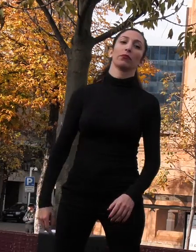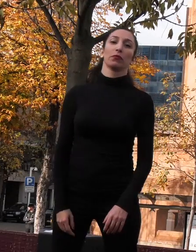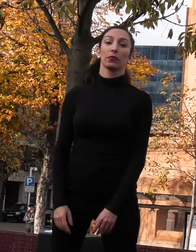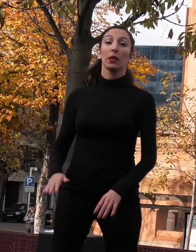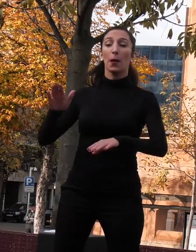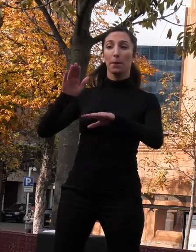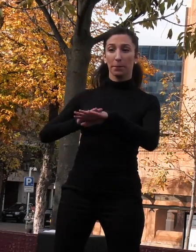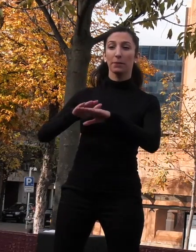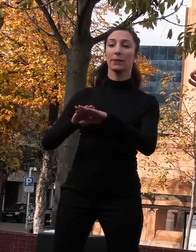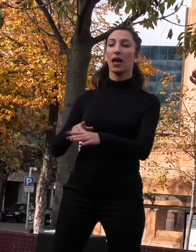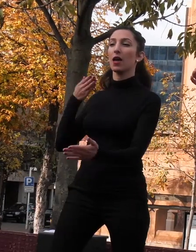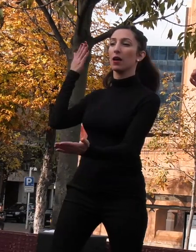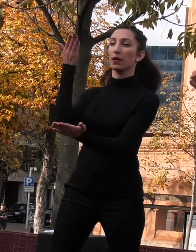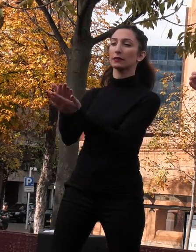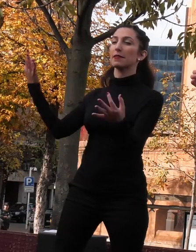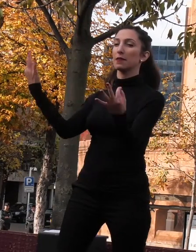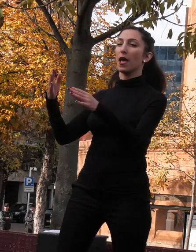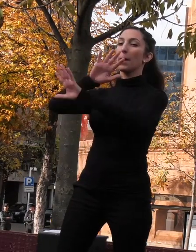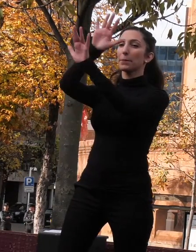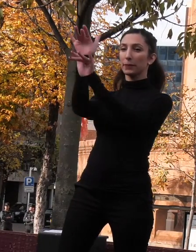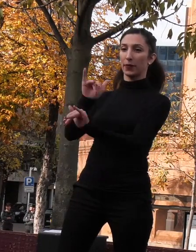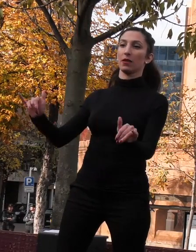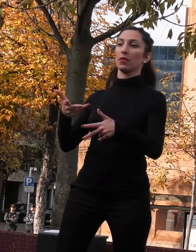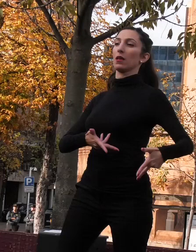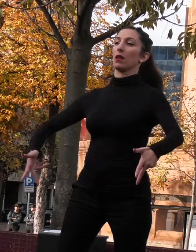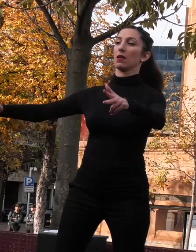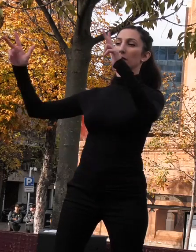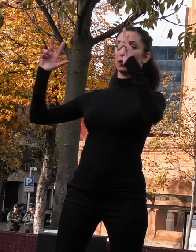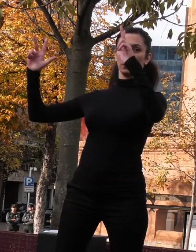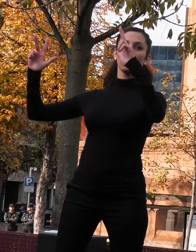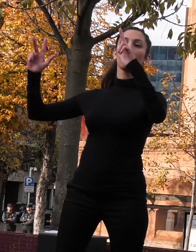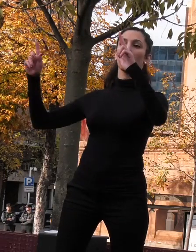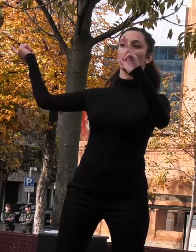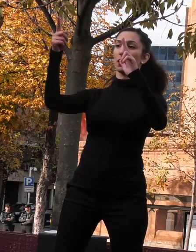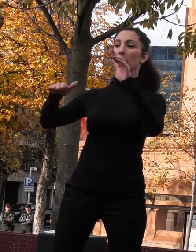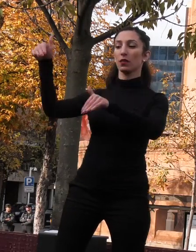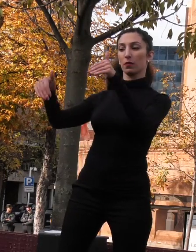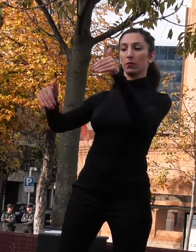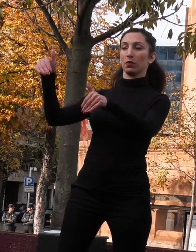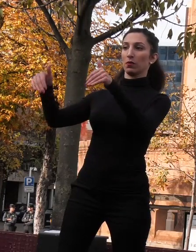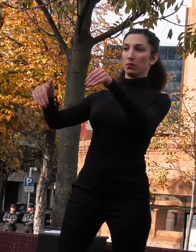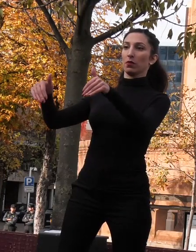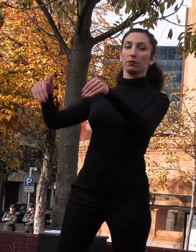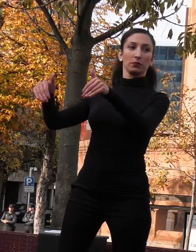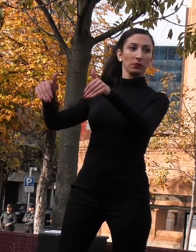para garantizar la paz, la libertad y la democracia.